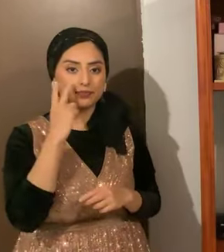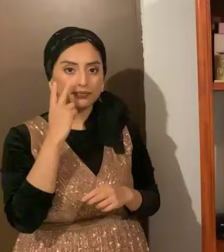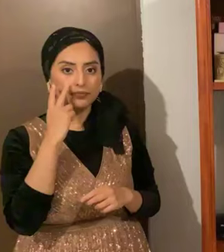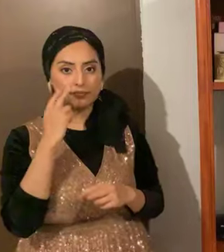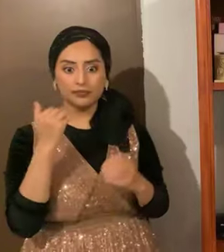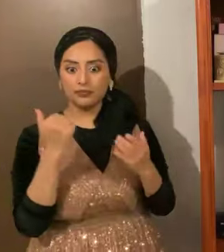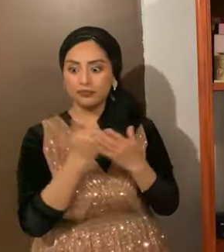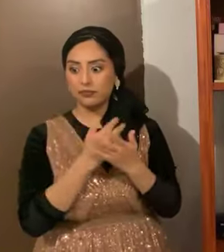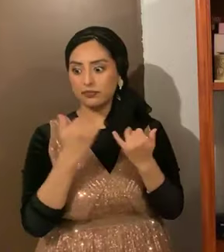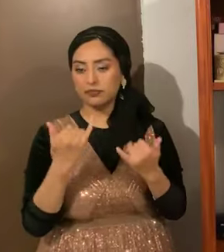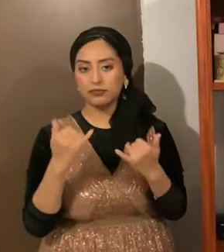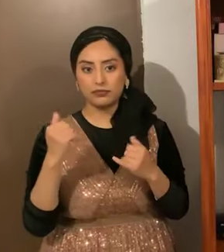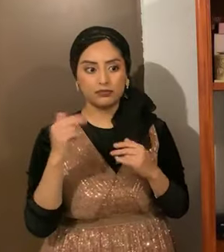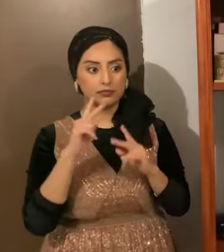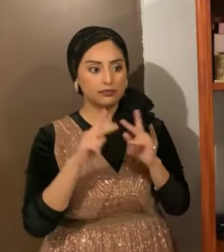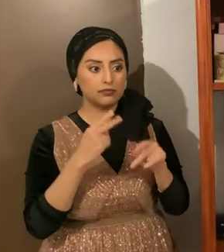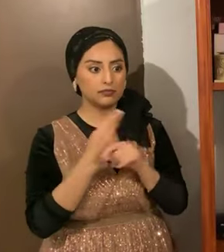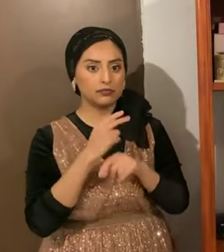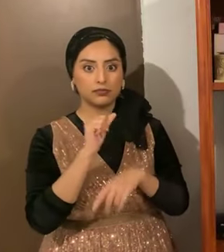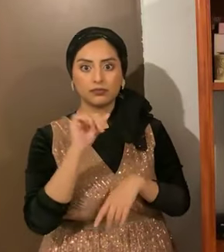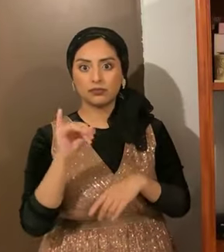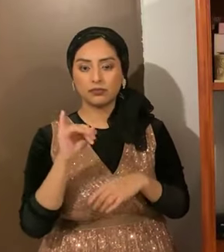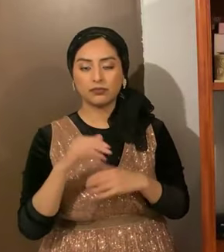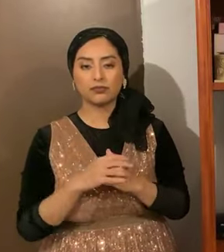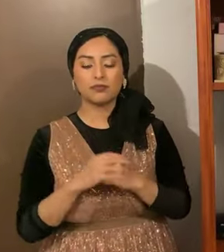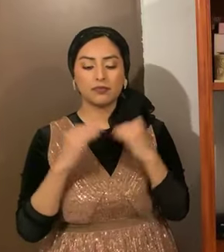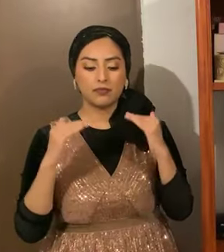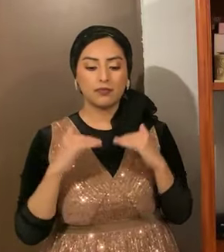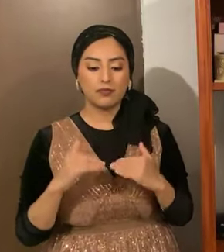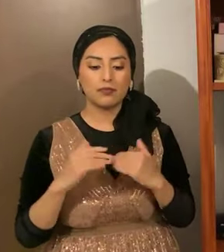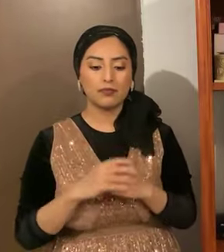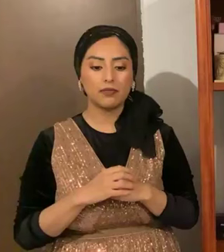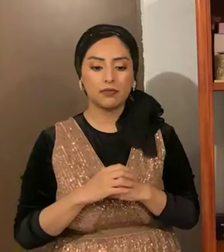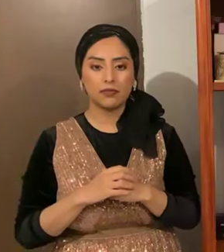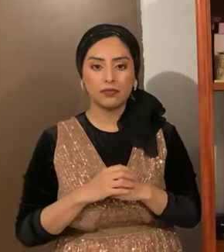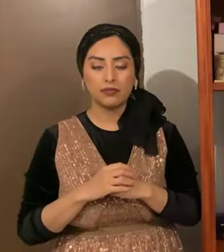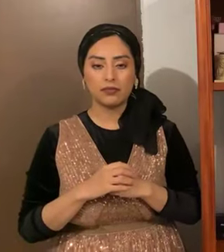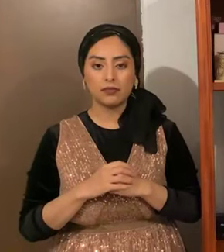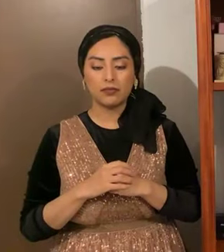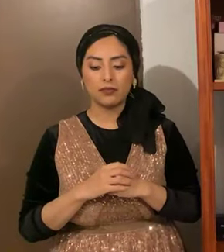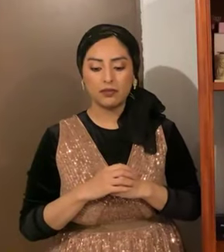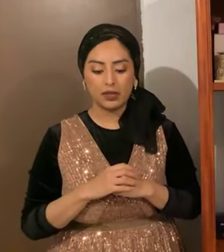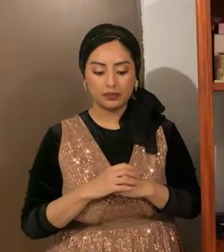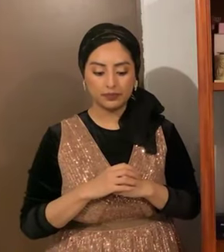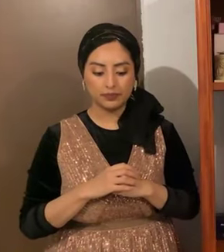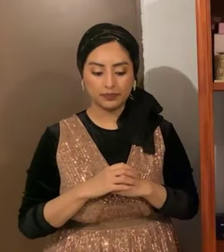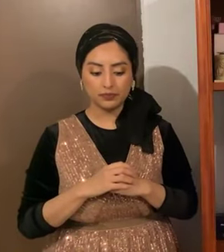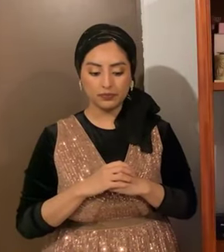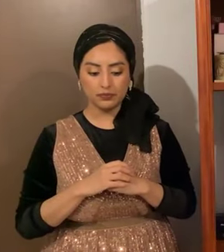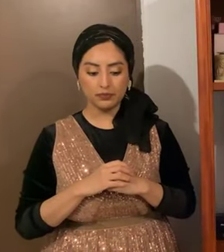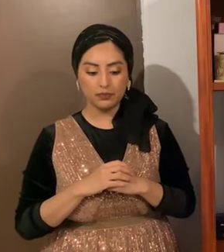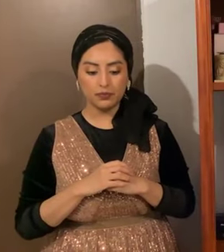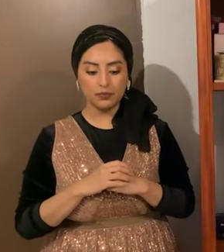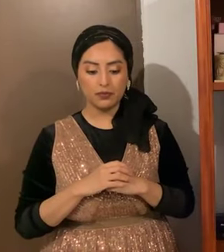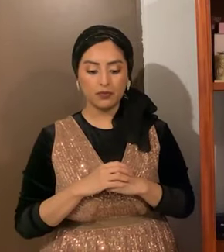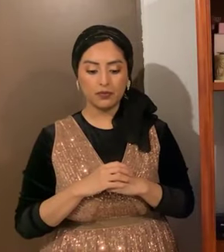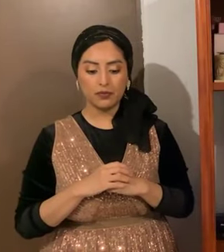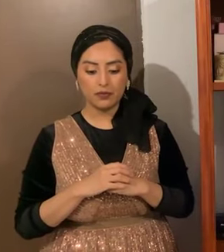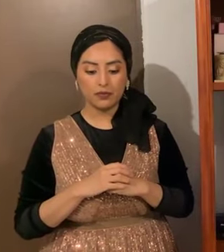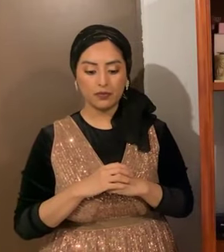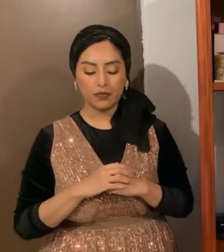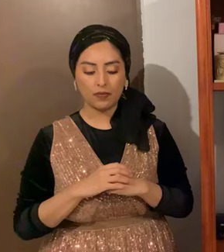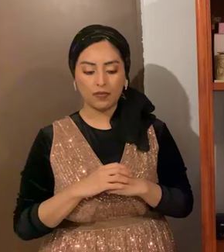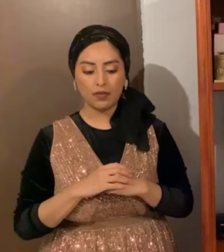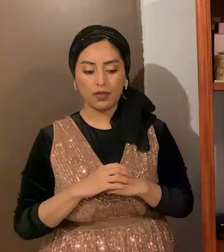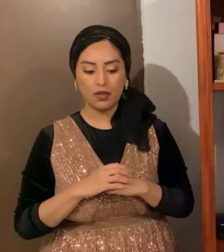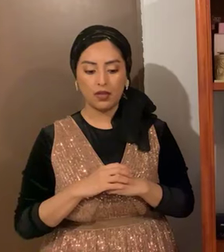ya todo es con inteligencia artificial? Seguimos. El analista que se anticipó al informe de Citrini